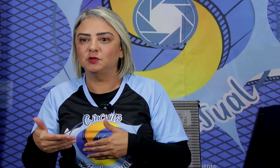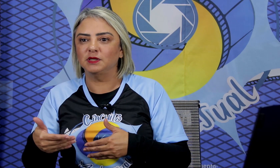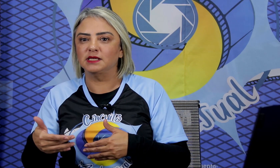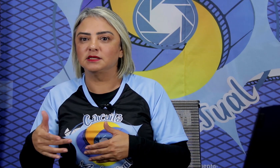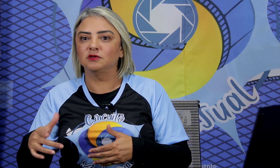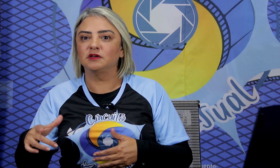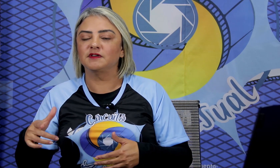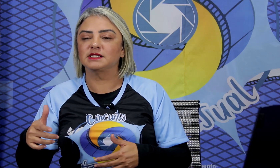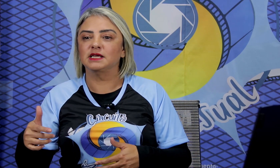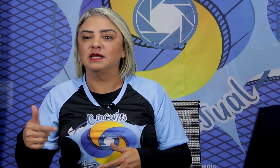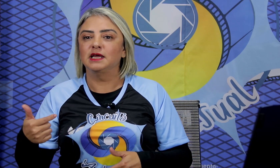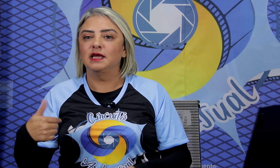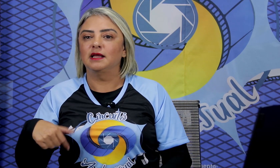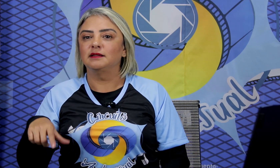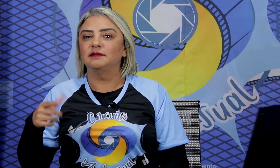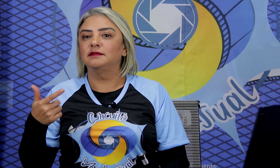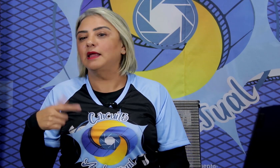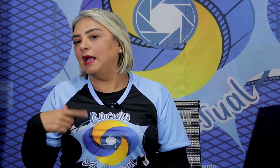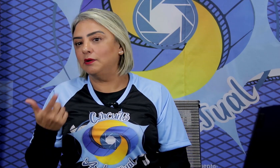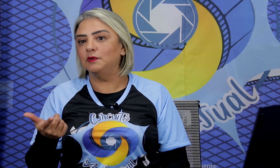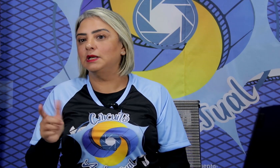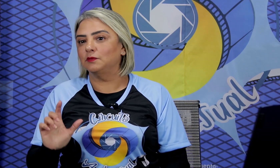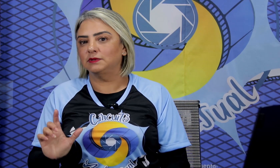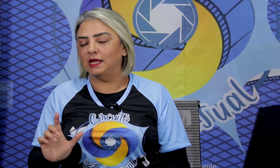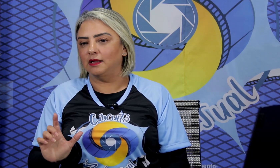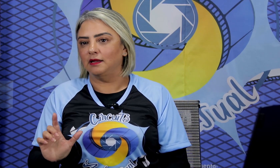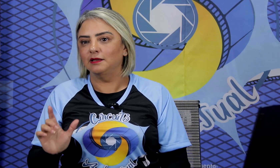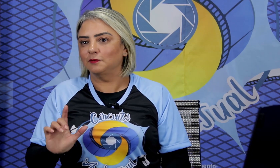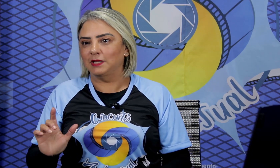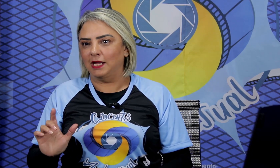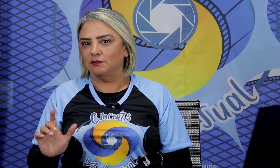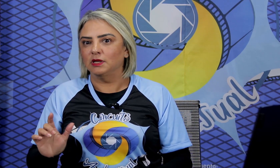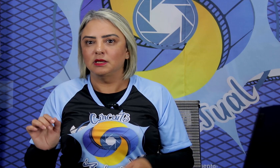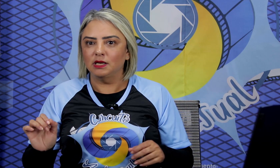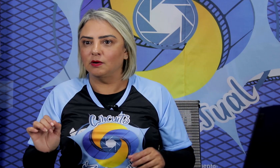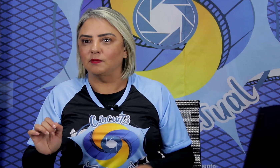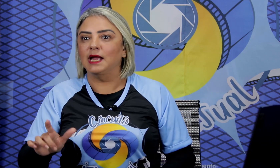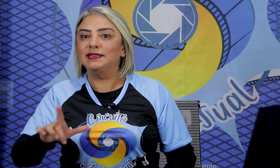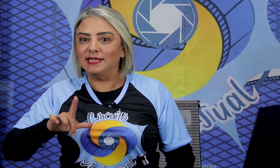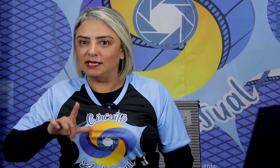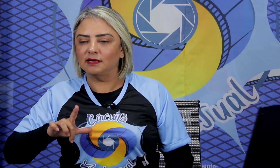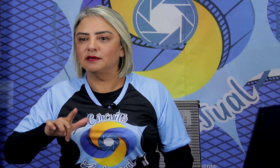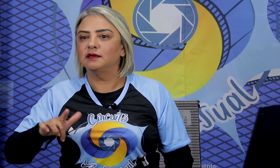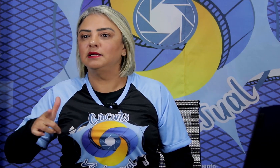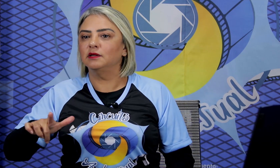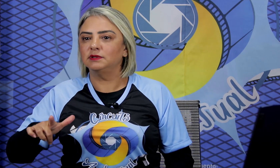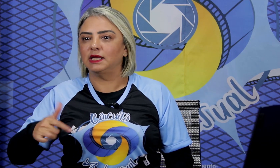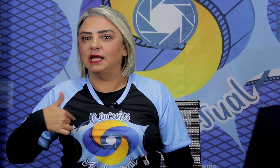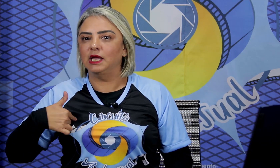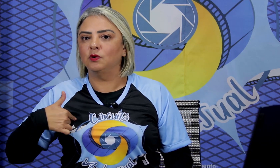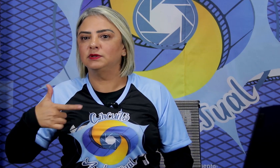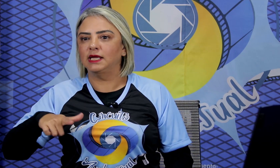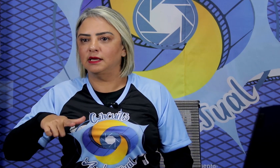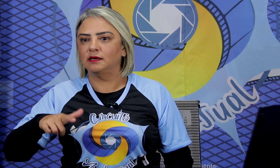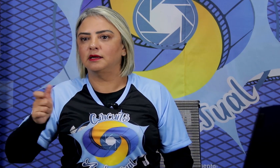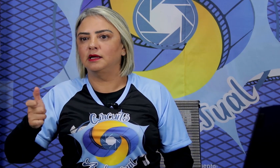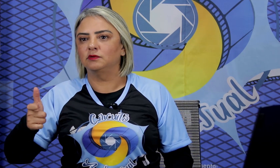português. Então eu tenho que fazer tenho e não ter, e não tenho. Não, é ter e não ter. Eu não